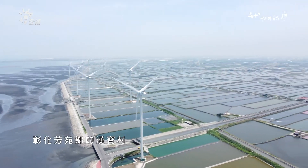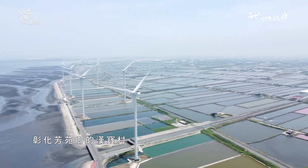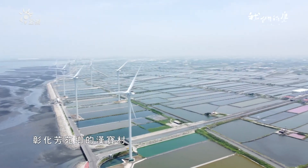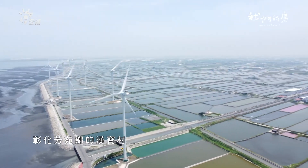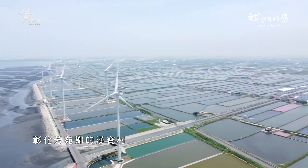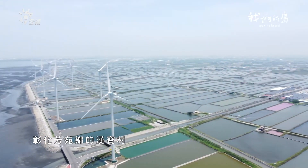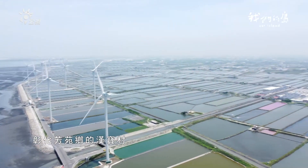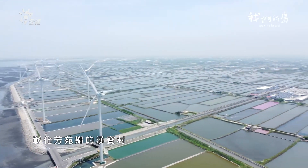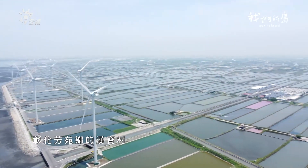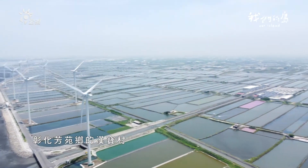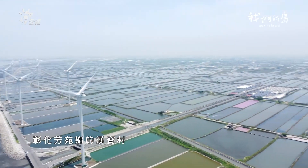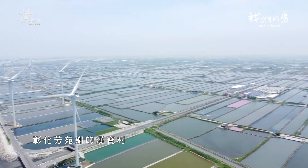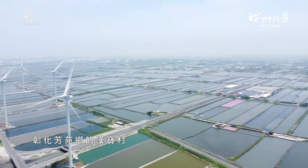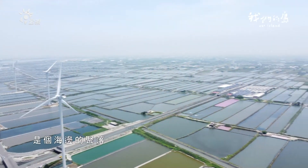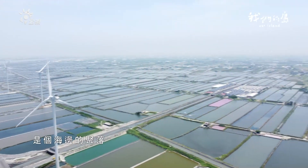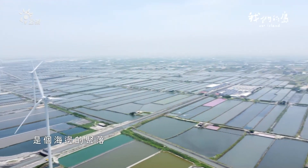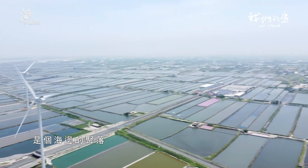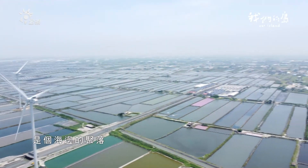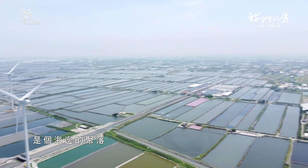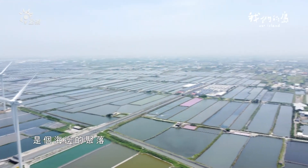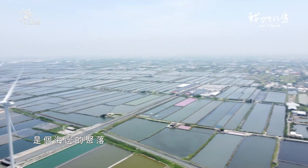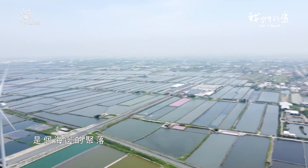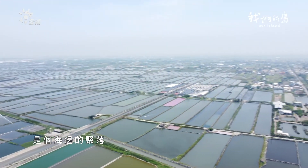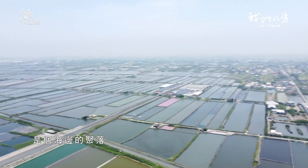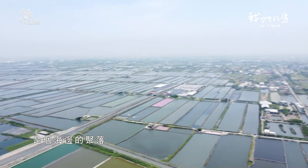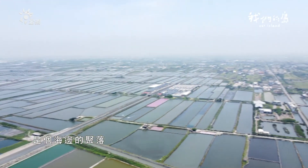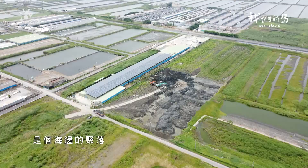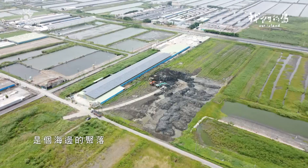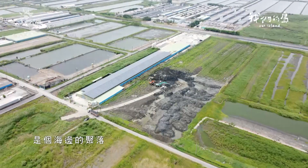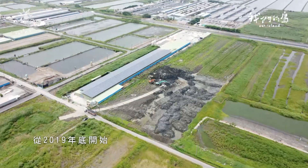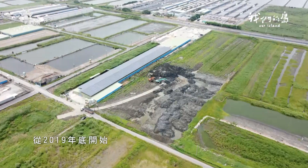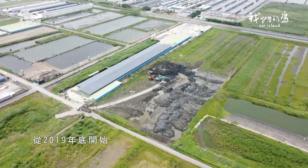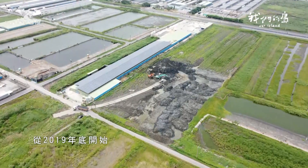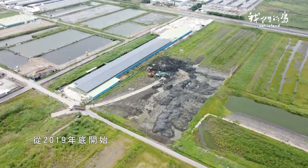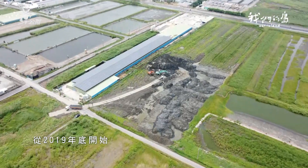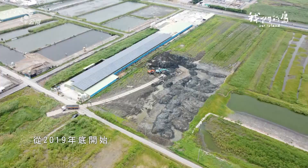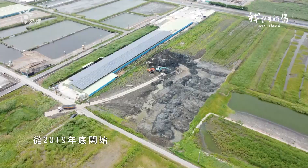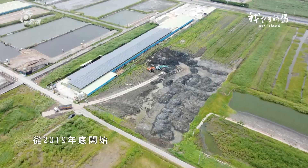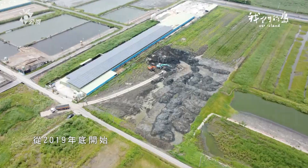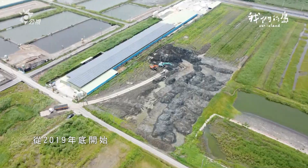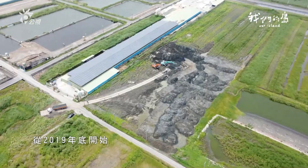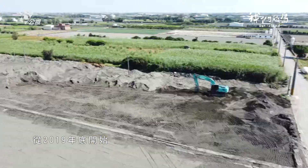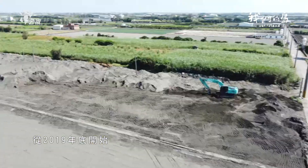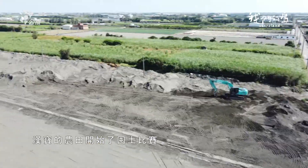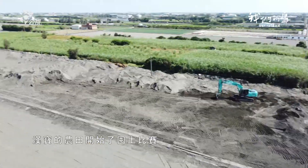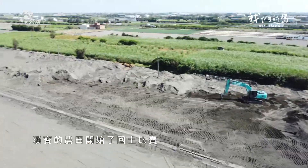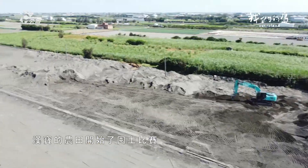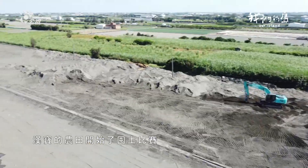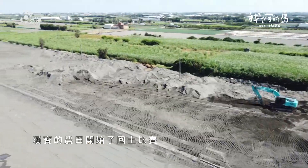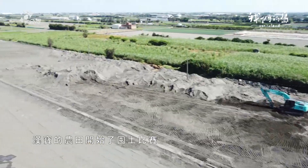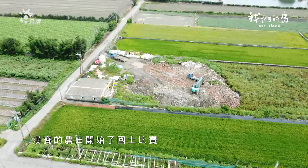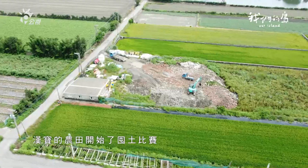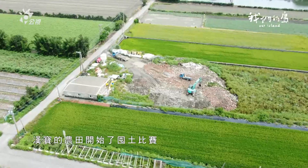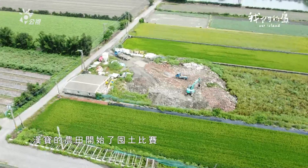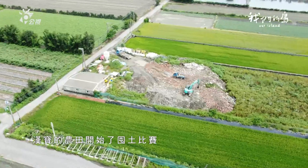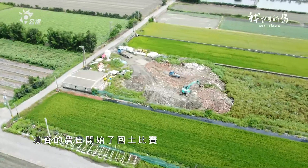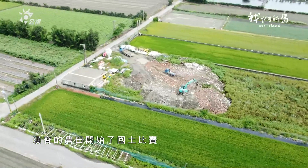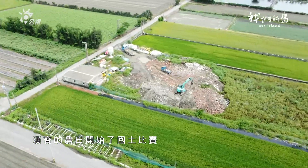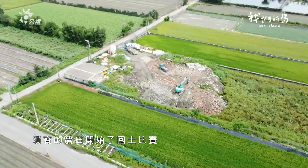彰化方苑乡的汉堡村是个海边的聚落。从2019年底开始，汉堡的农田开始了囤土比